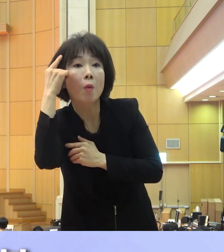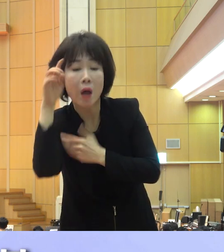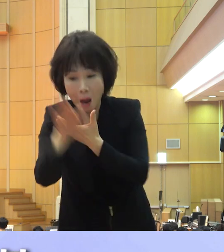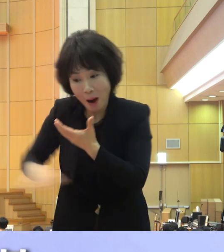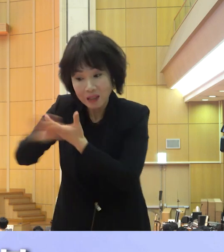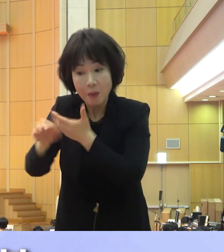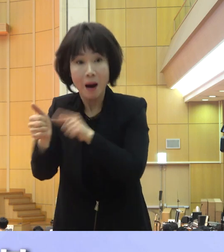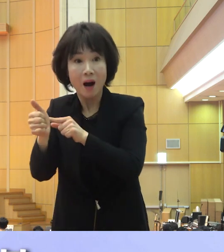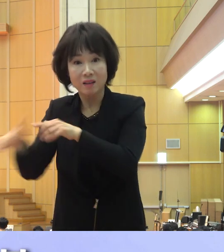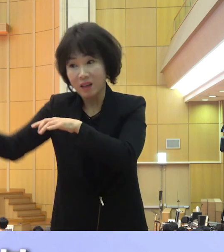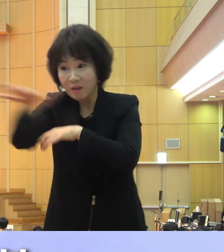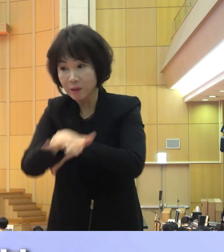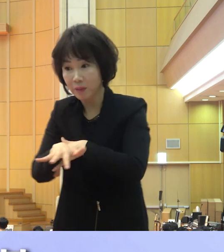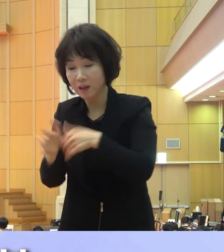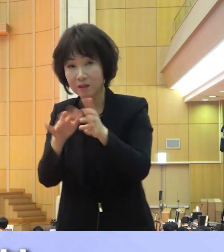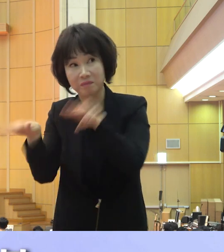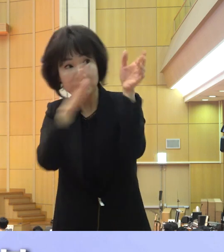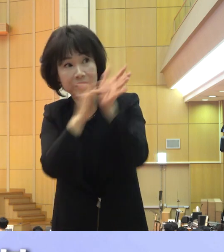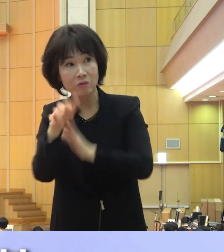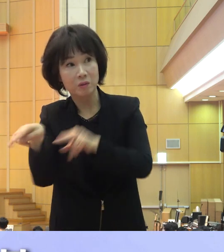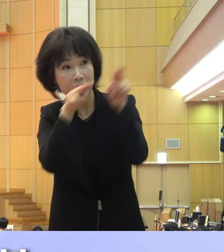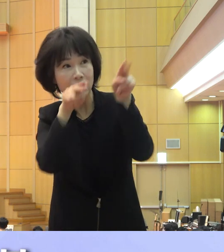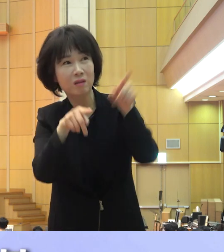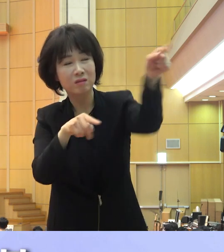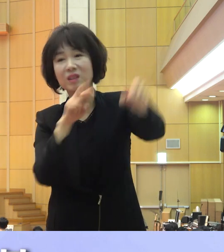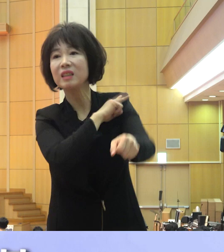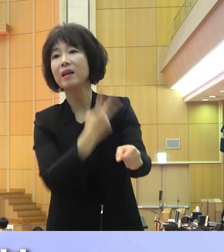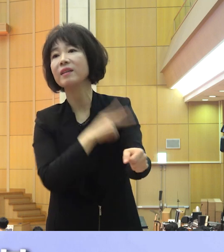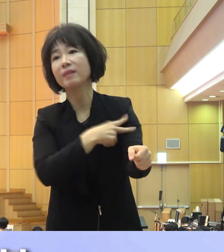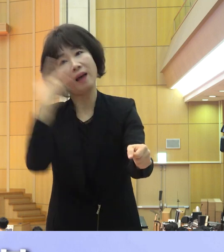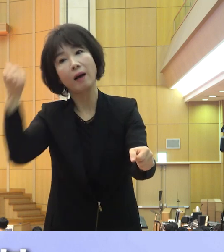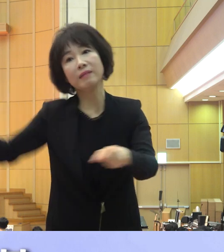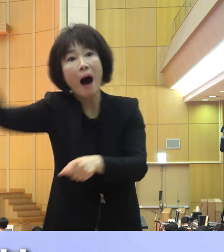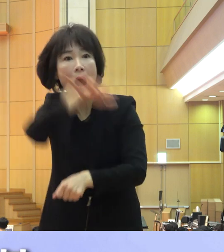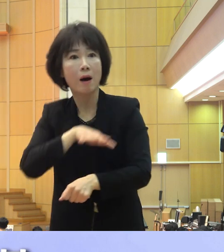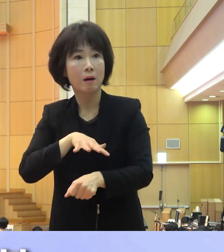바리새파에서는 예수님을 이단이라고 정죄했기 때문입니다.